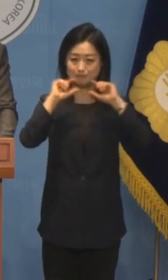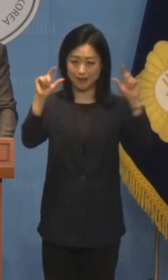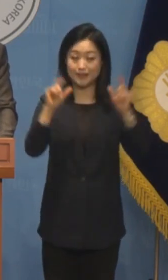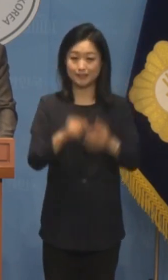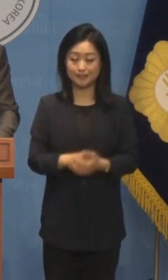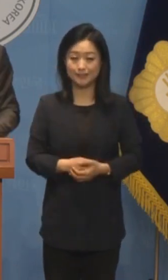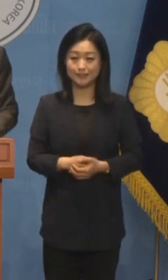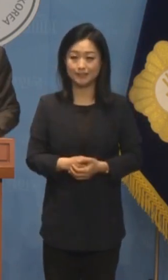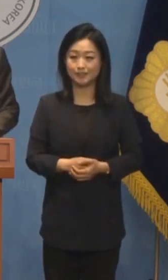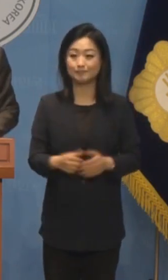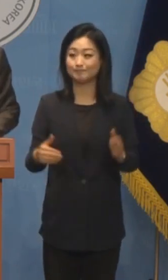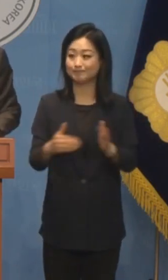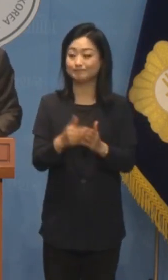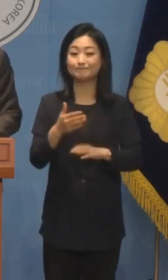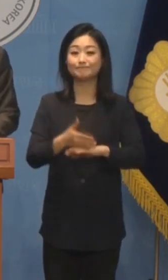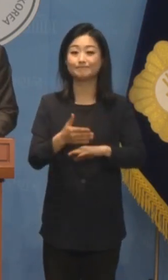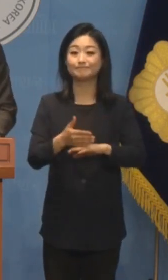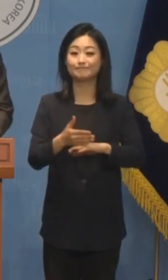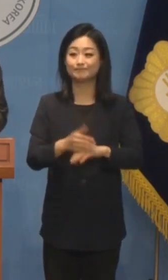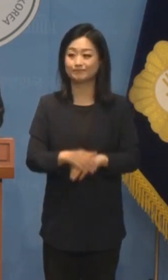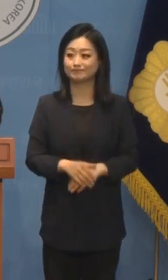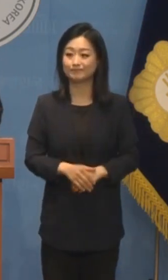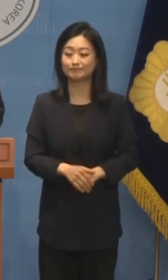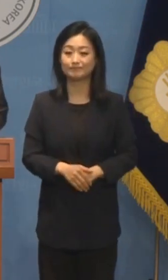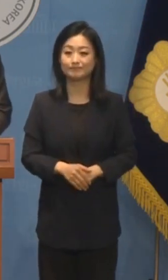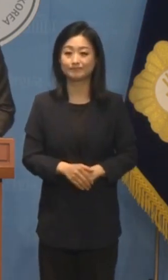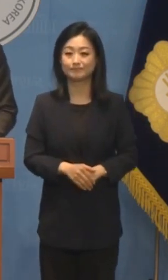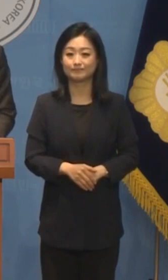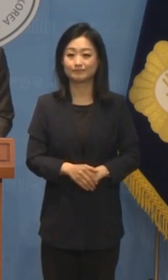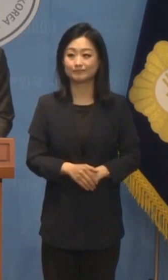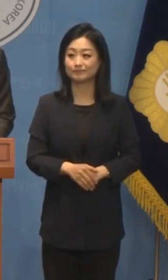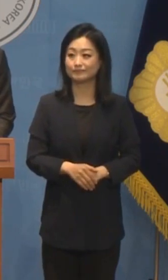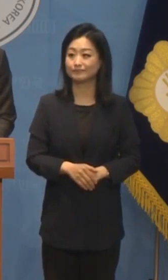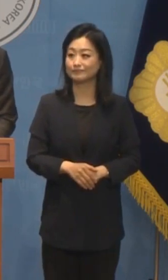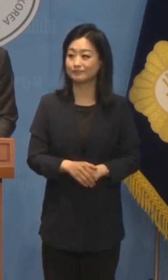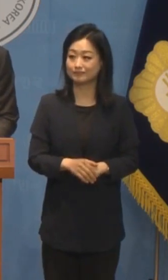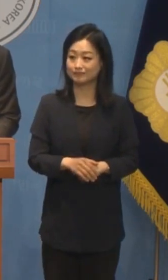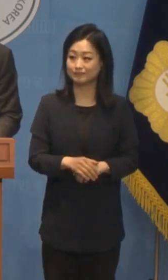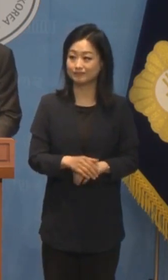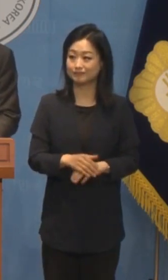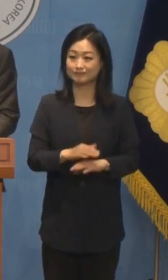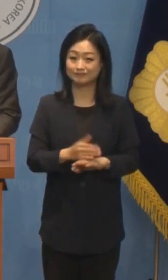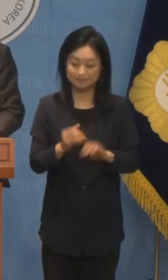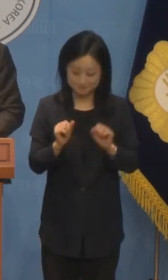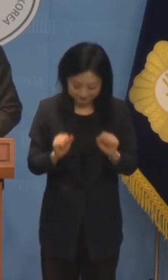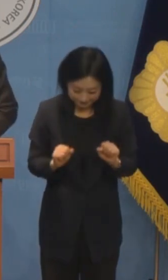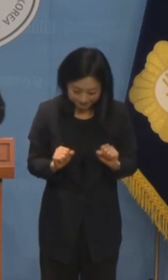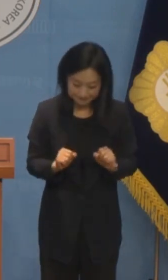요구합니다. 이상입니다. 감사합니다. 네, 다 같이 들어가도록 하겠습니다.